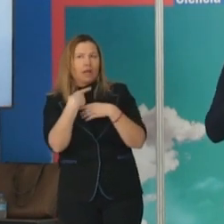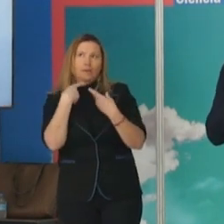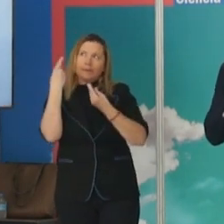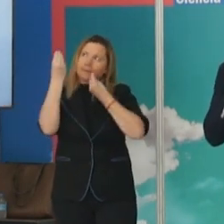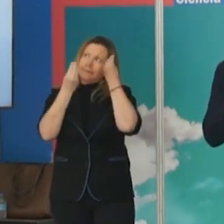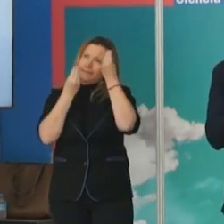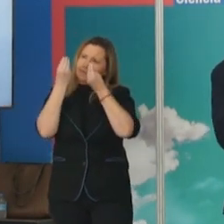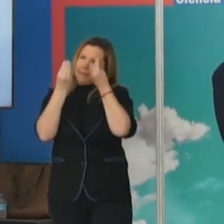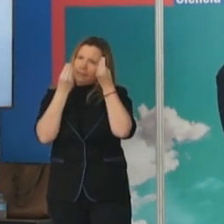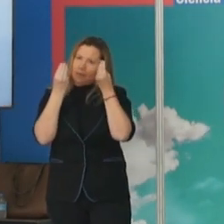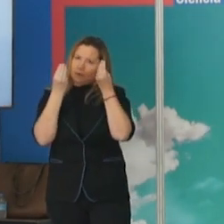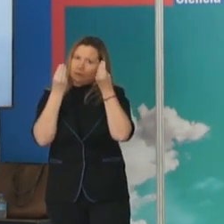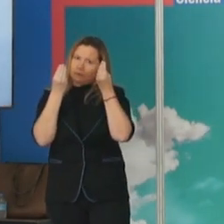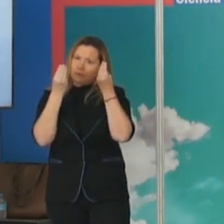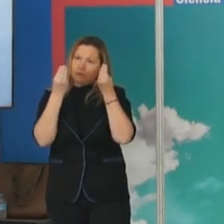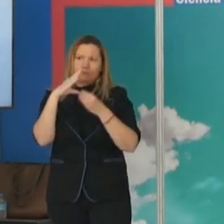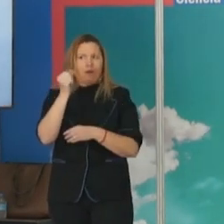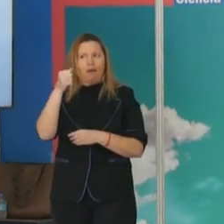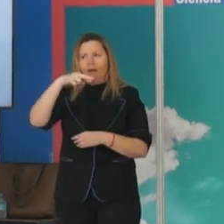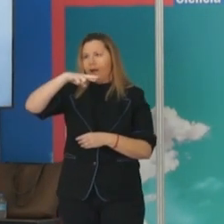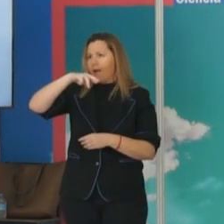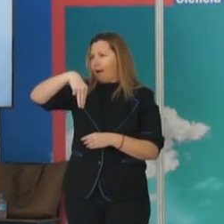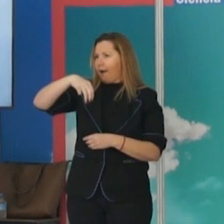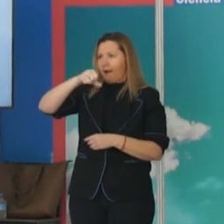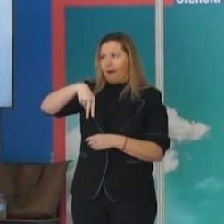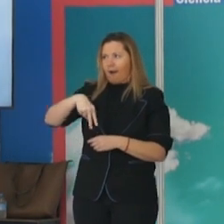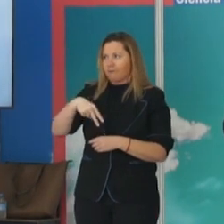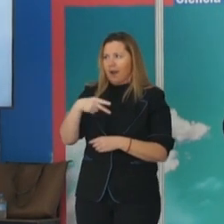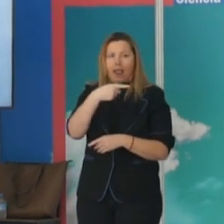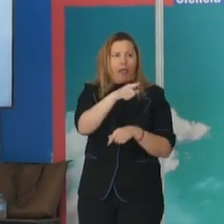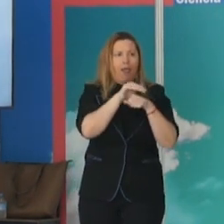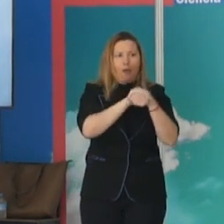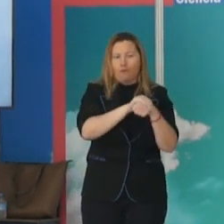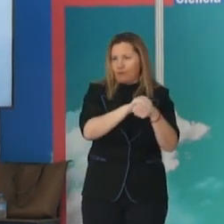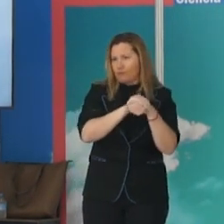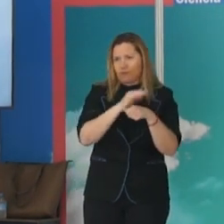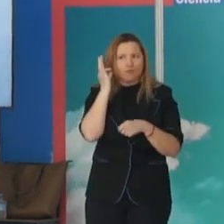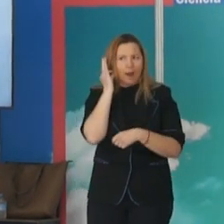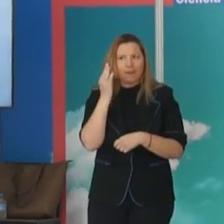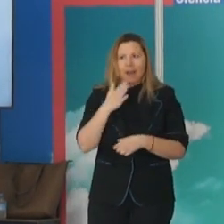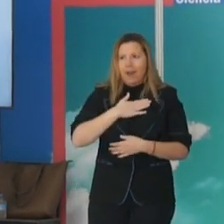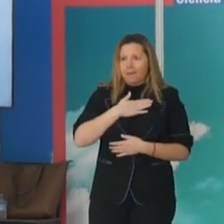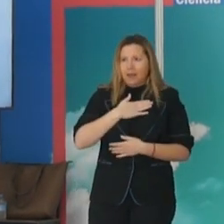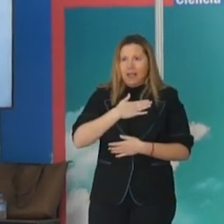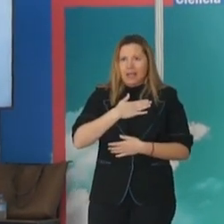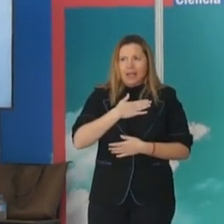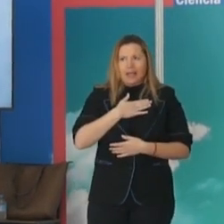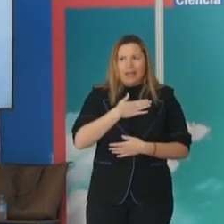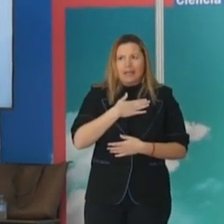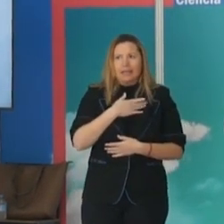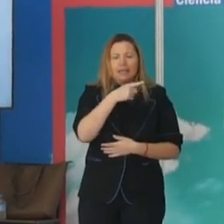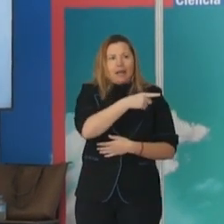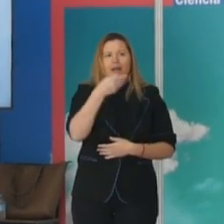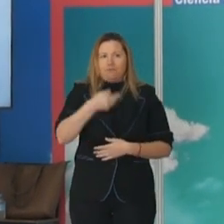pues directamente nos acordamos de Carmen de Parque Tamosa. Bueno, es una gran amiga del Parque de la Ciencia, pero tiene un valor que la verdad es que es